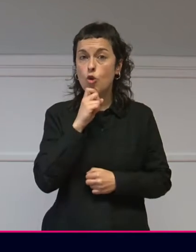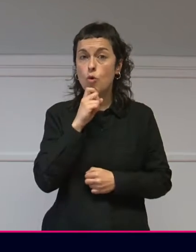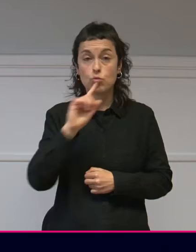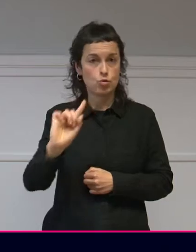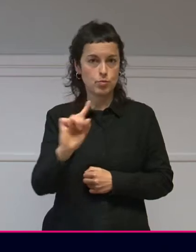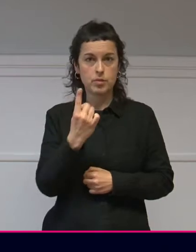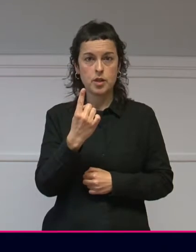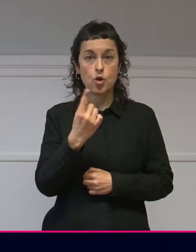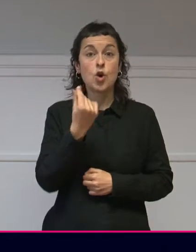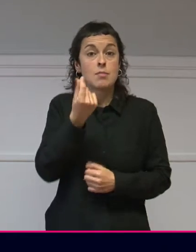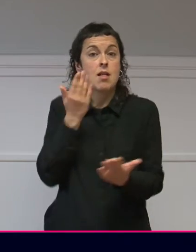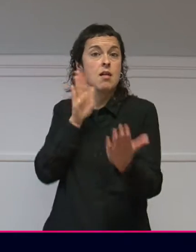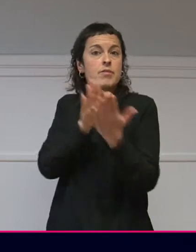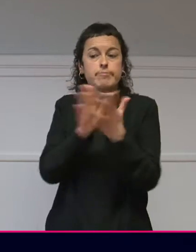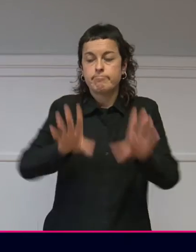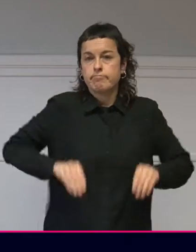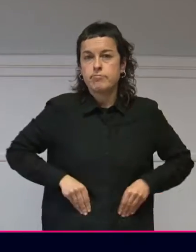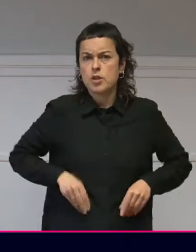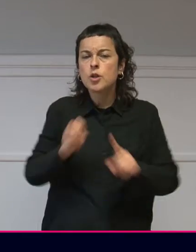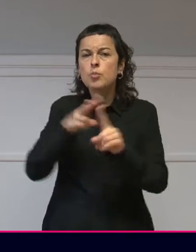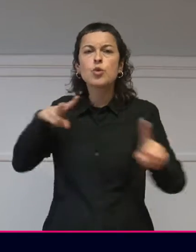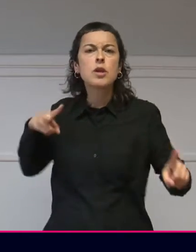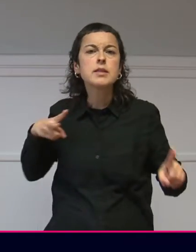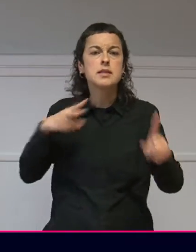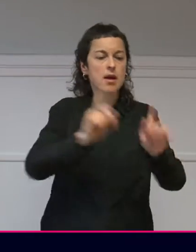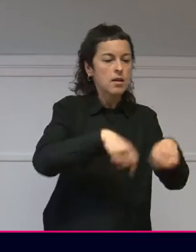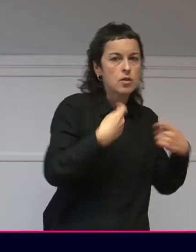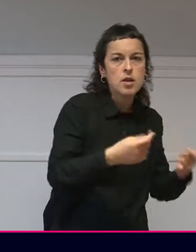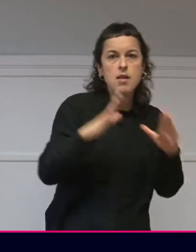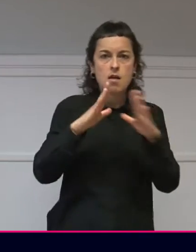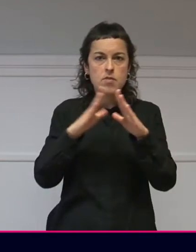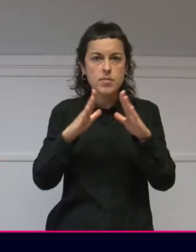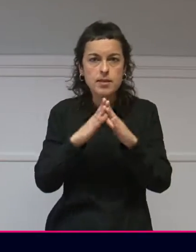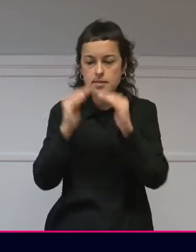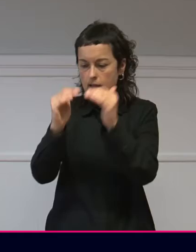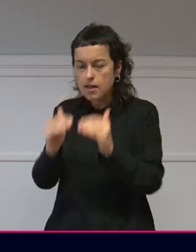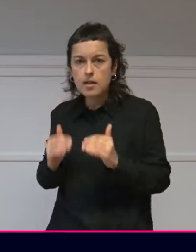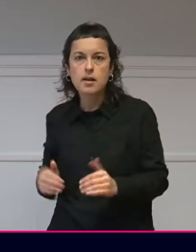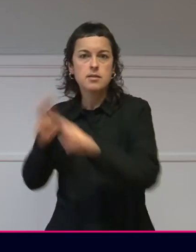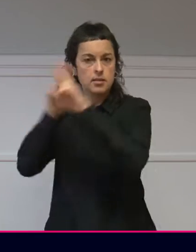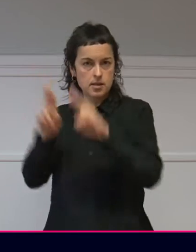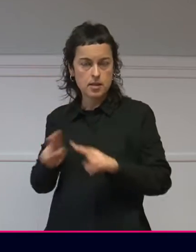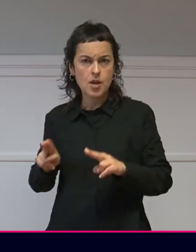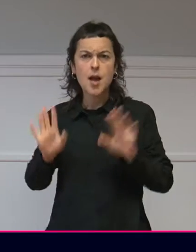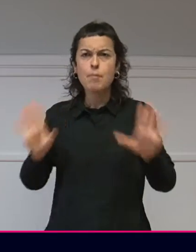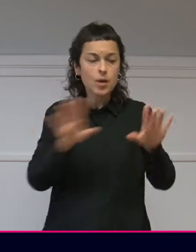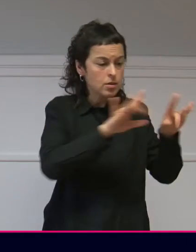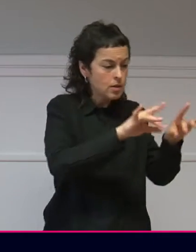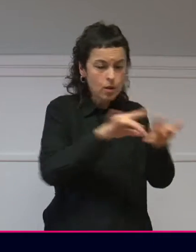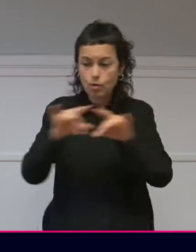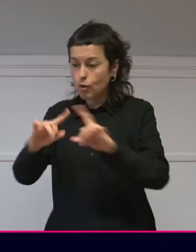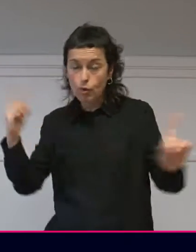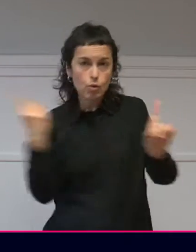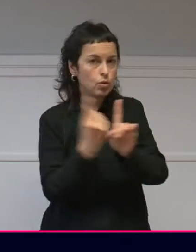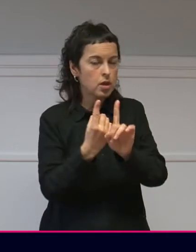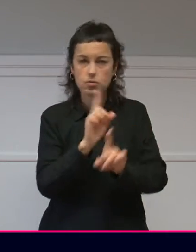Hasteko, kapitalaren aurreko konfrontazioari ikuspegi ekologikotik, feministatik, klasekotik eta internazionalistatik helduz. Lurraldeen